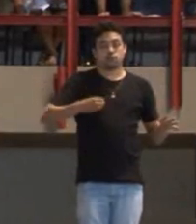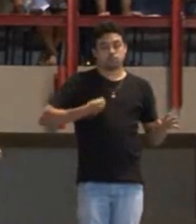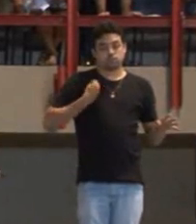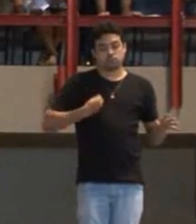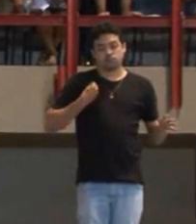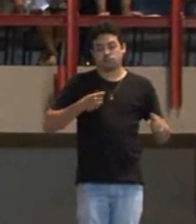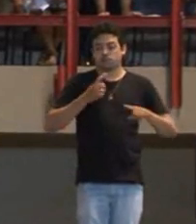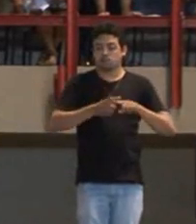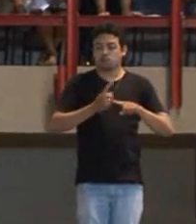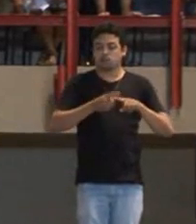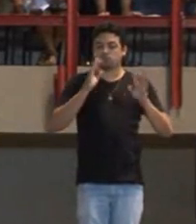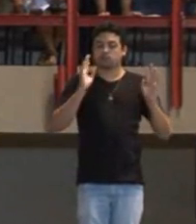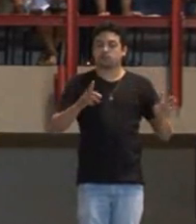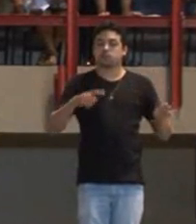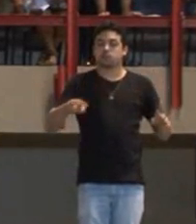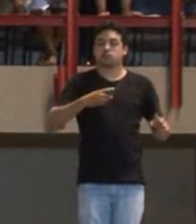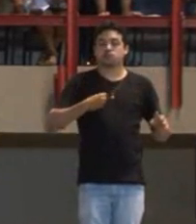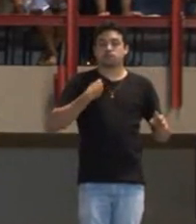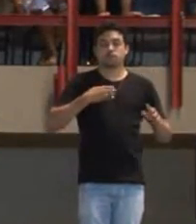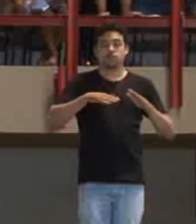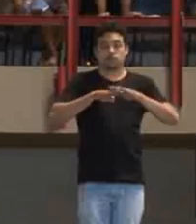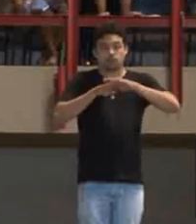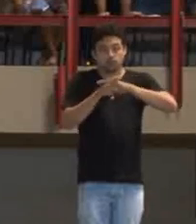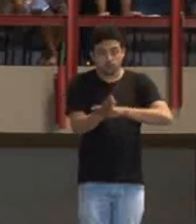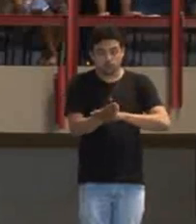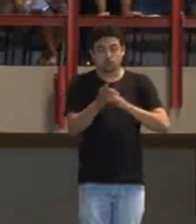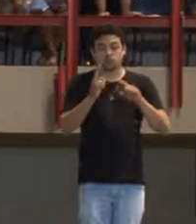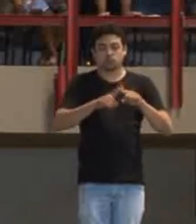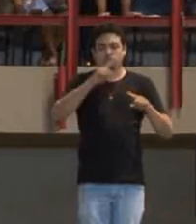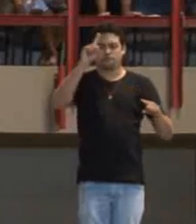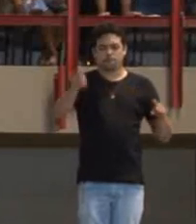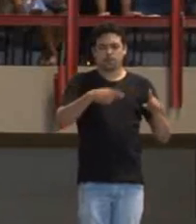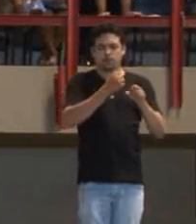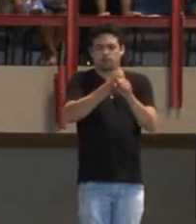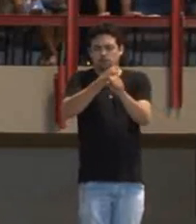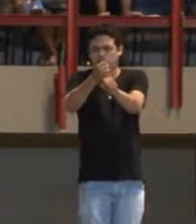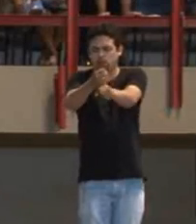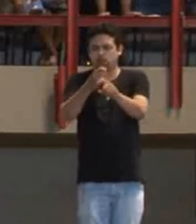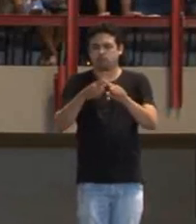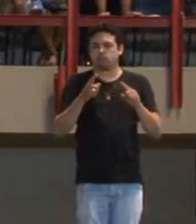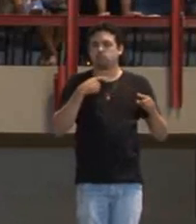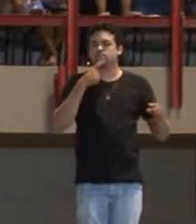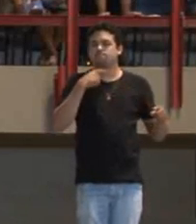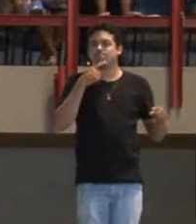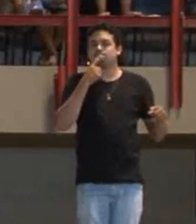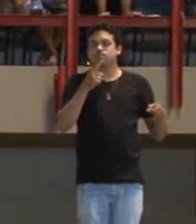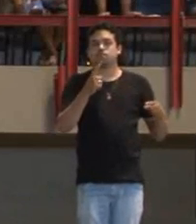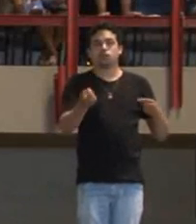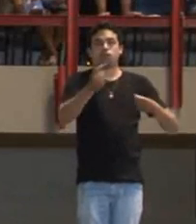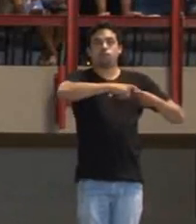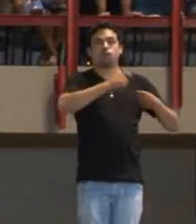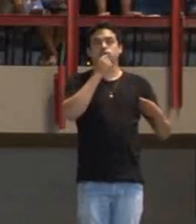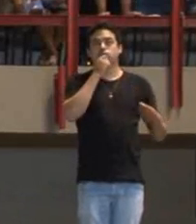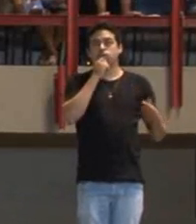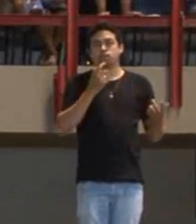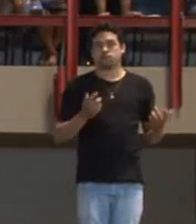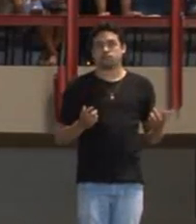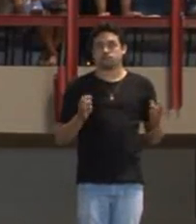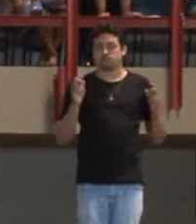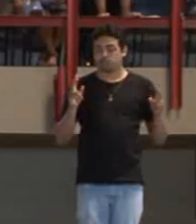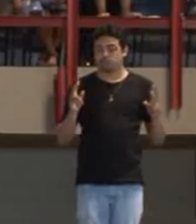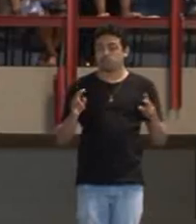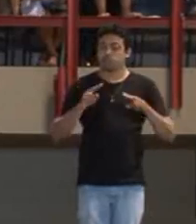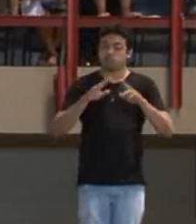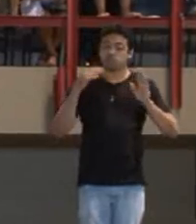a escala de tempo que a gente está acostumado, milhares de anos é considerado um combustível não renovável, tá?